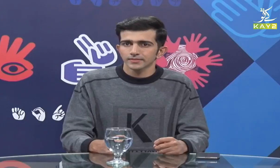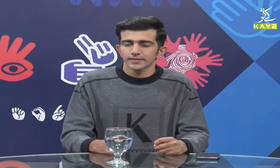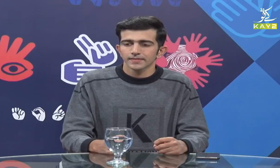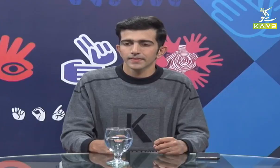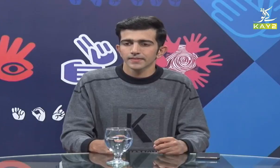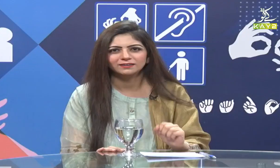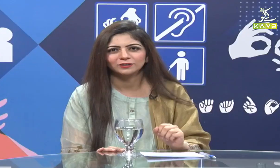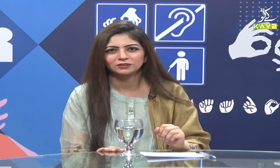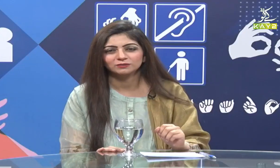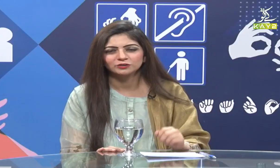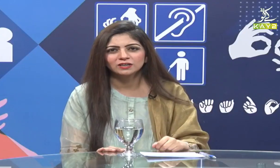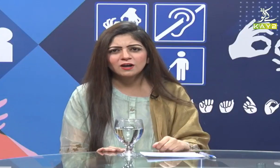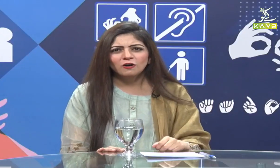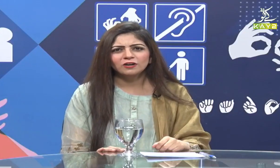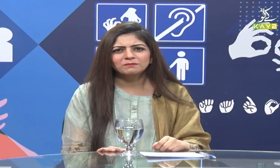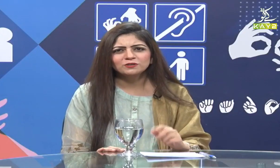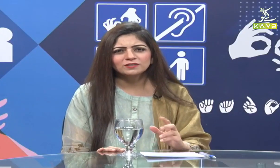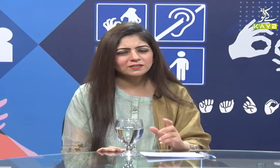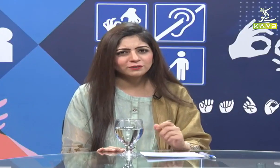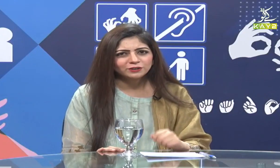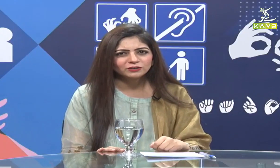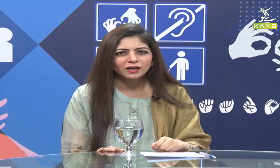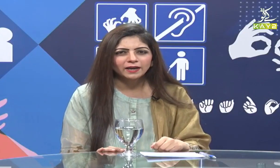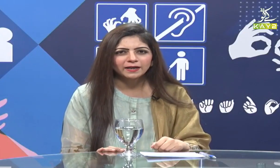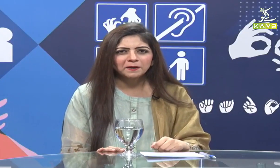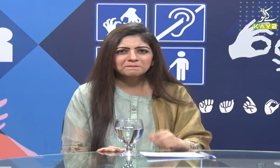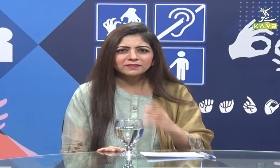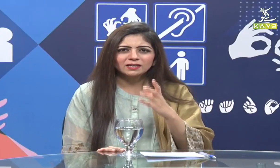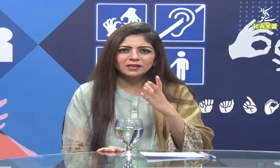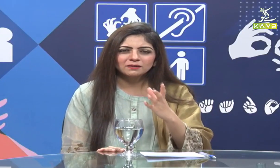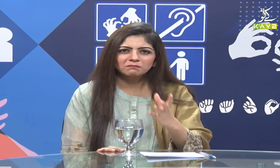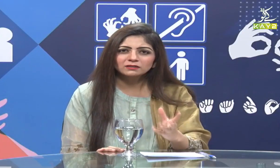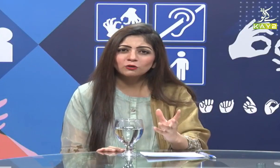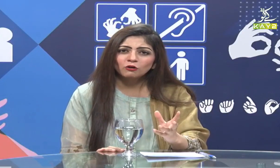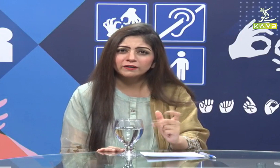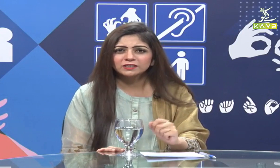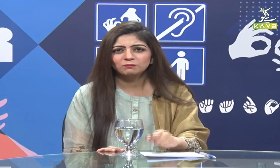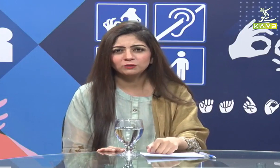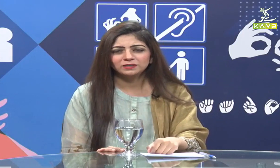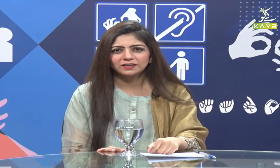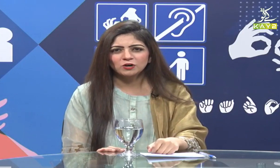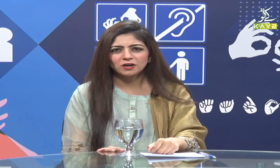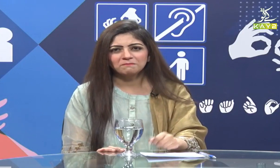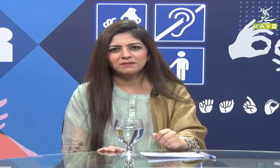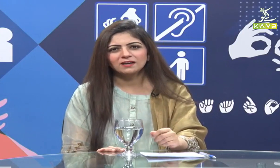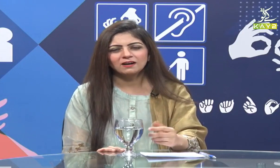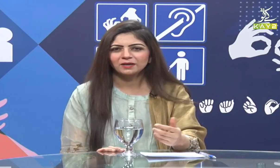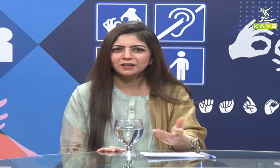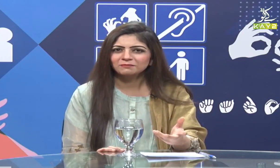बड़ी तंग करता होता था मुझे। और अभी जो इसने वीडियो दिखाई है कि कोल्ड ड्रिंक्स बहुत पीता है और अम्मी का हमारे घर में